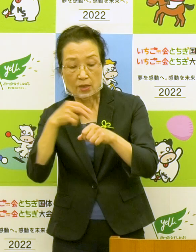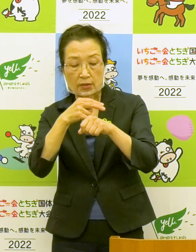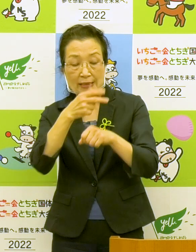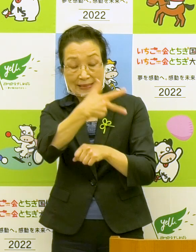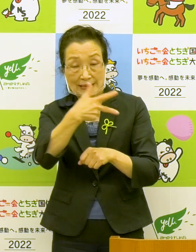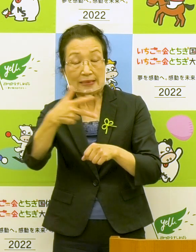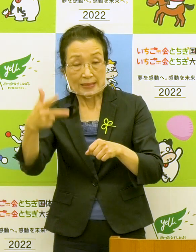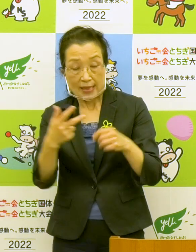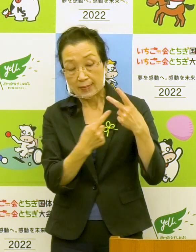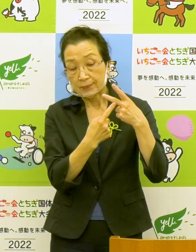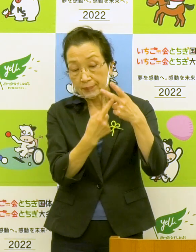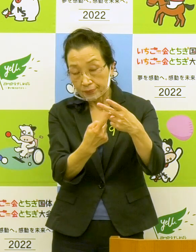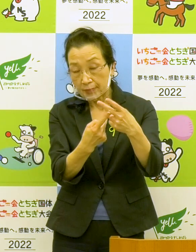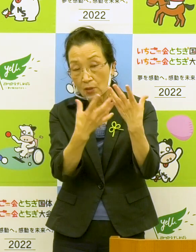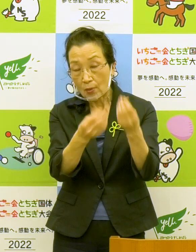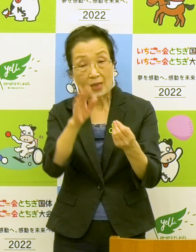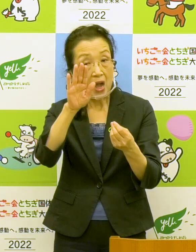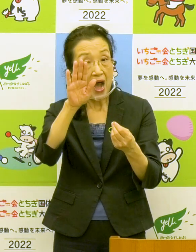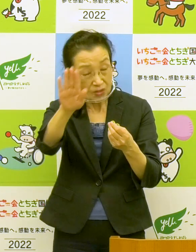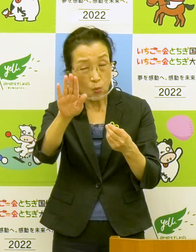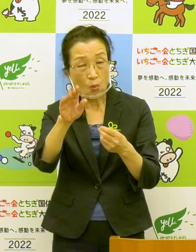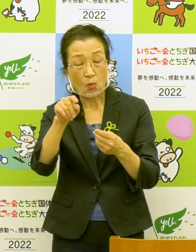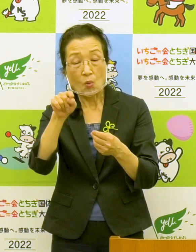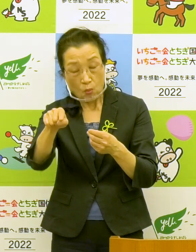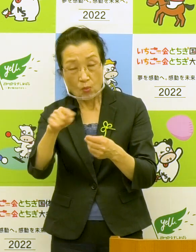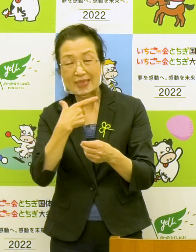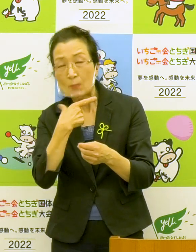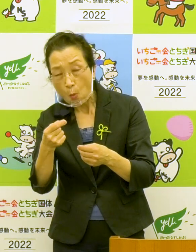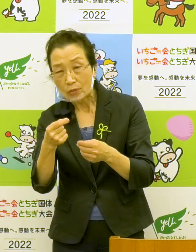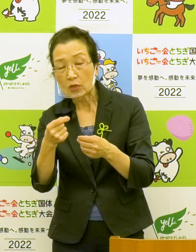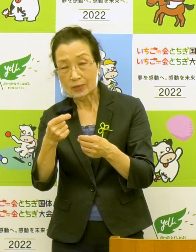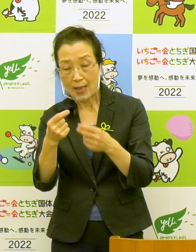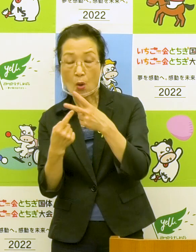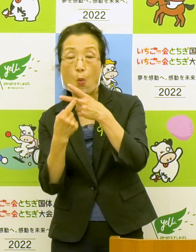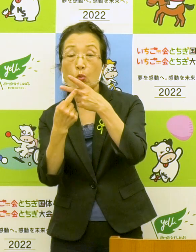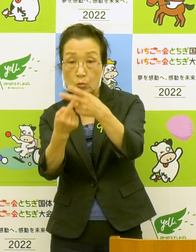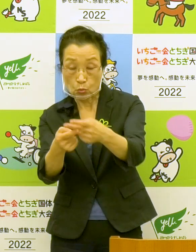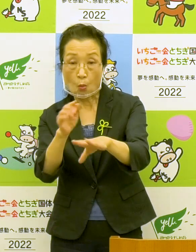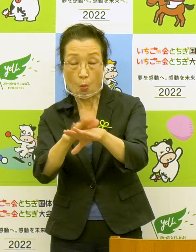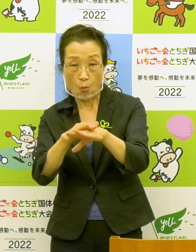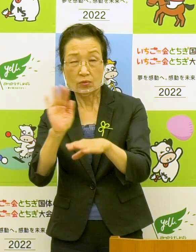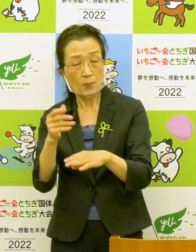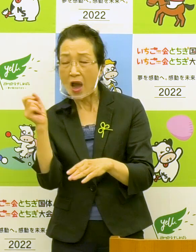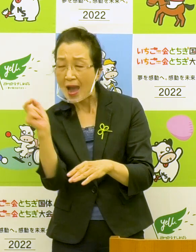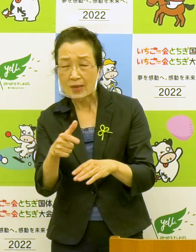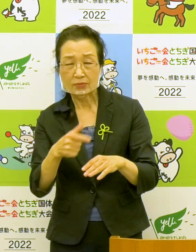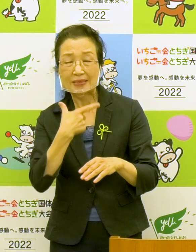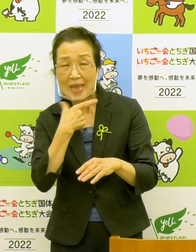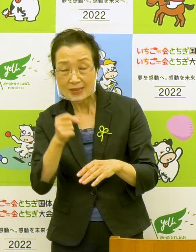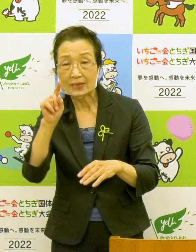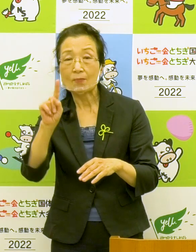でも間に合うとは思っておりますが、より早く受けたい方はぜひとも個別での発券もご検討いただければなと思っております